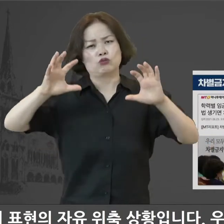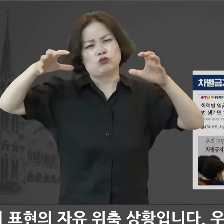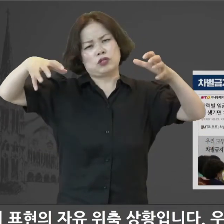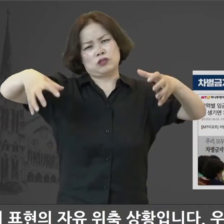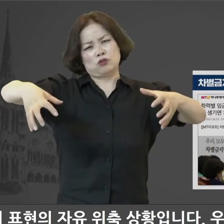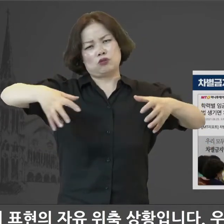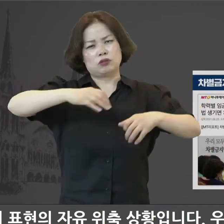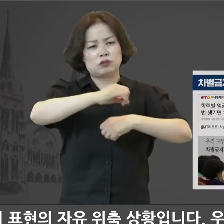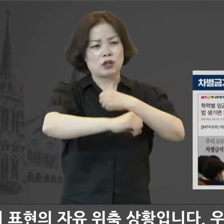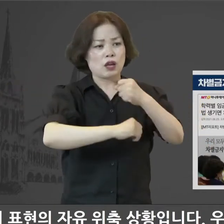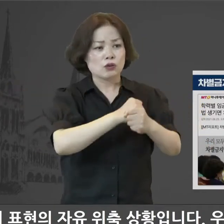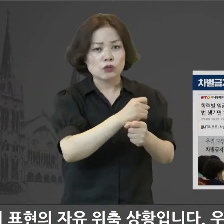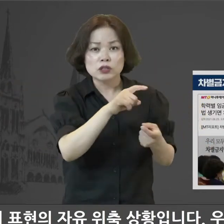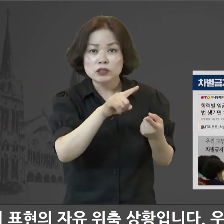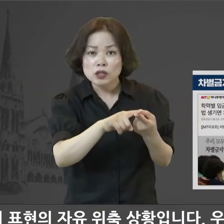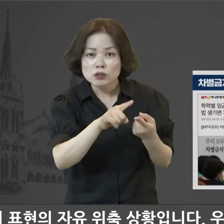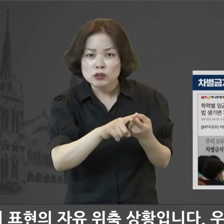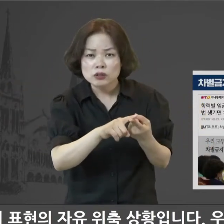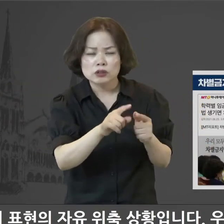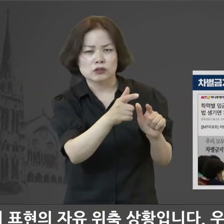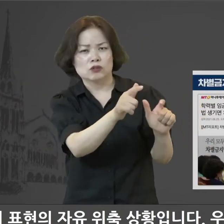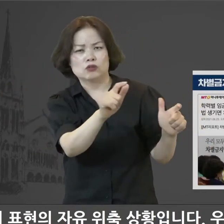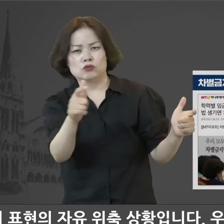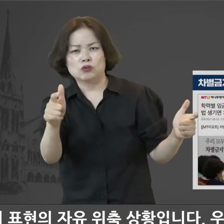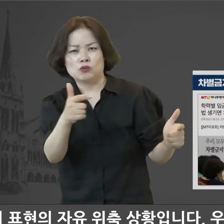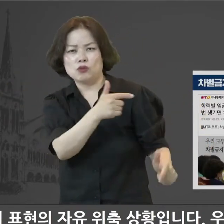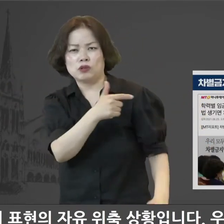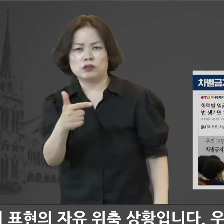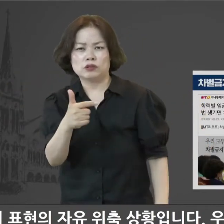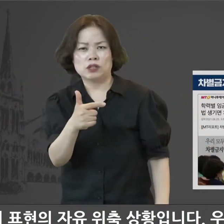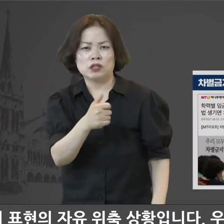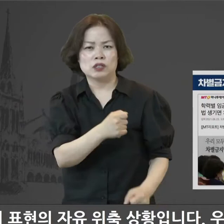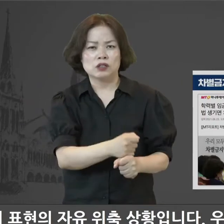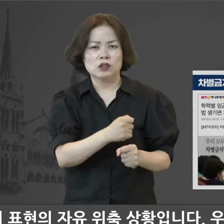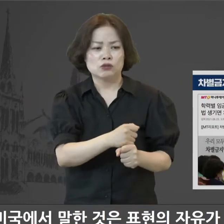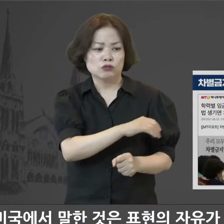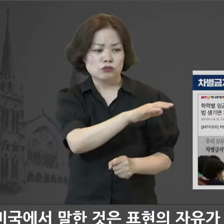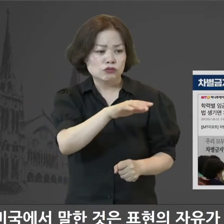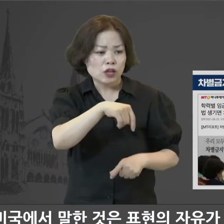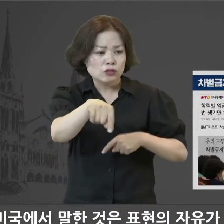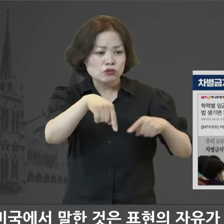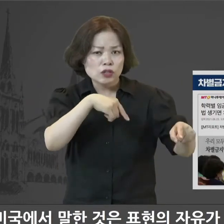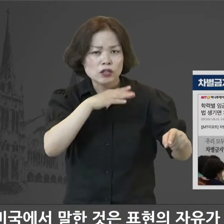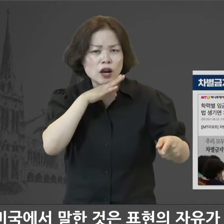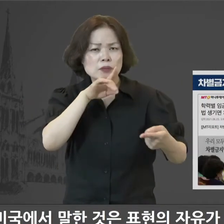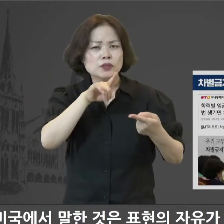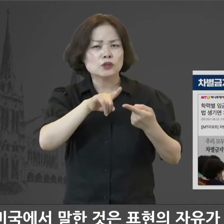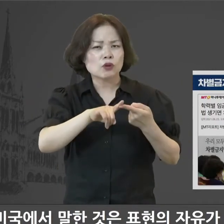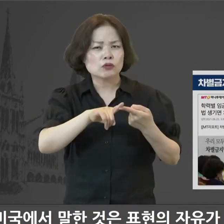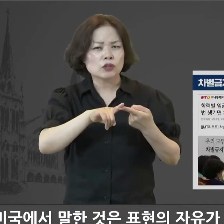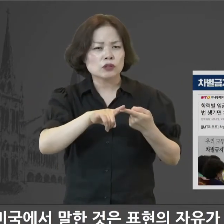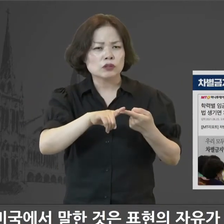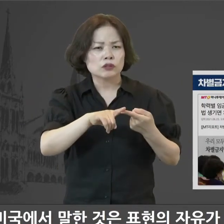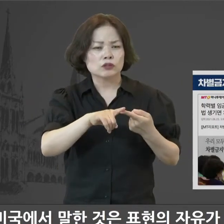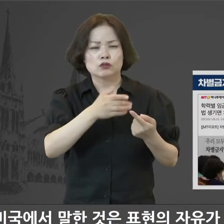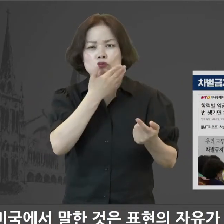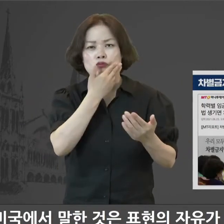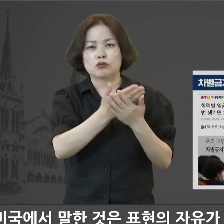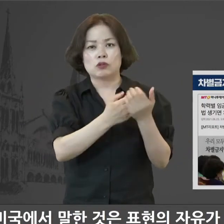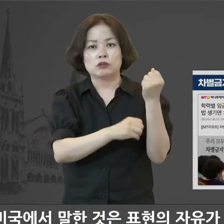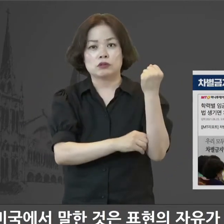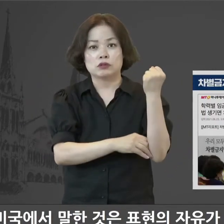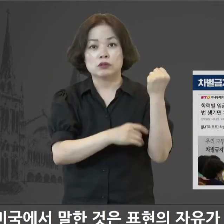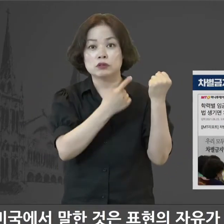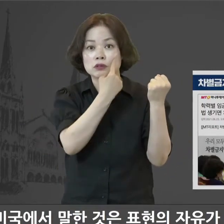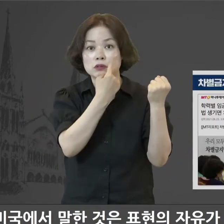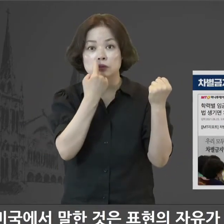국제적으로도 자유권 위축 상황이나 이런 것들은 굉장히 연대나 우리의 주장을 합리적으로 펼칠 수 있는 중요한 근거가 됩니다. 그러면서